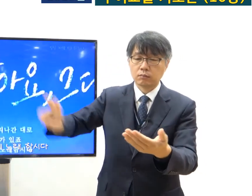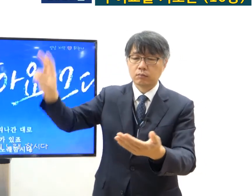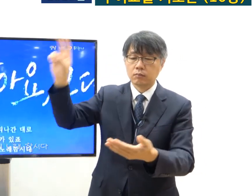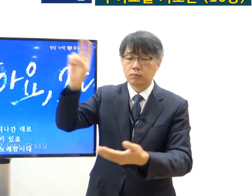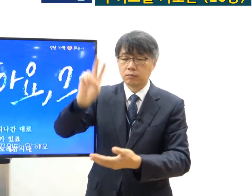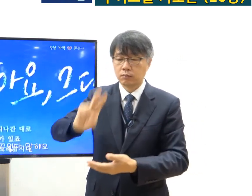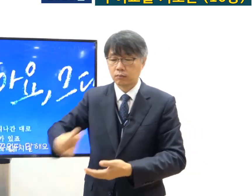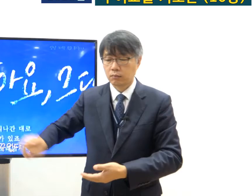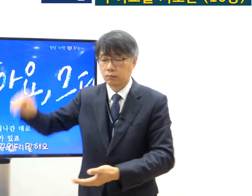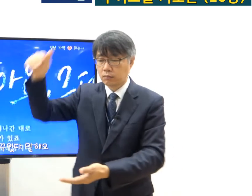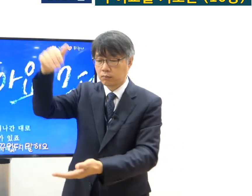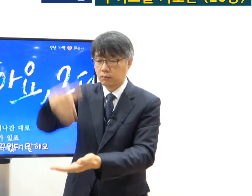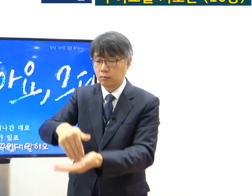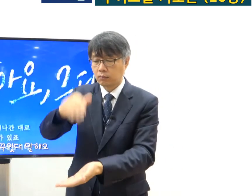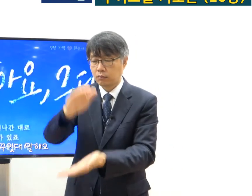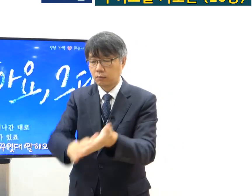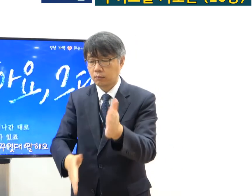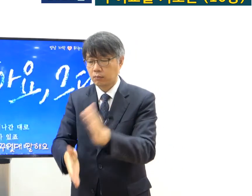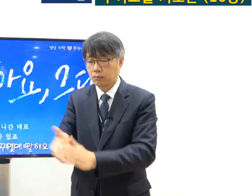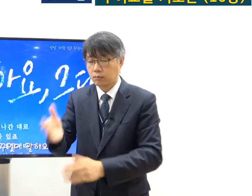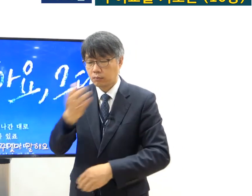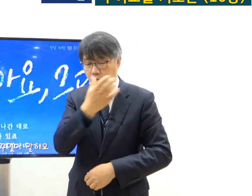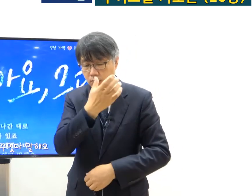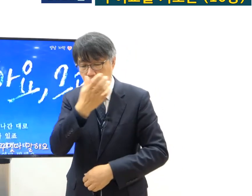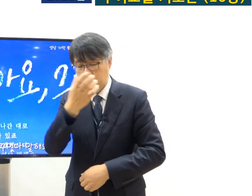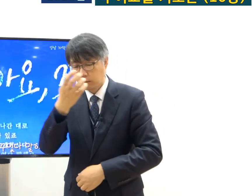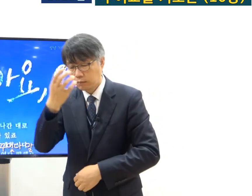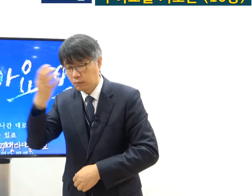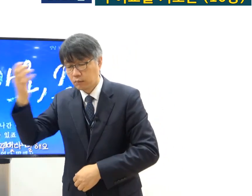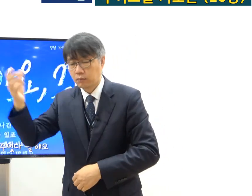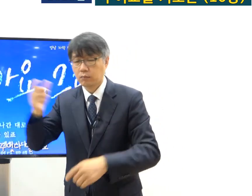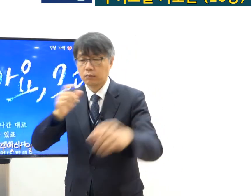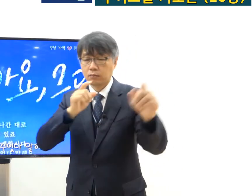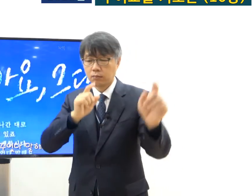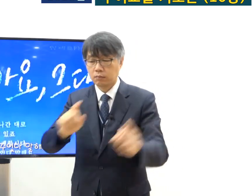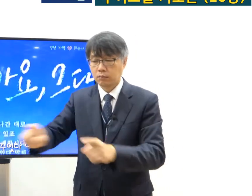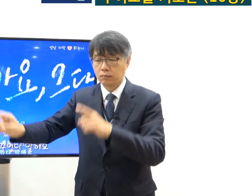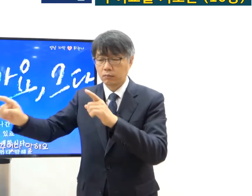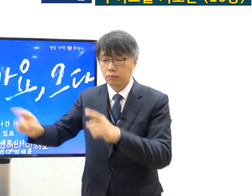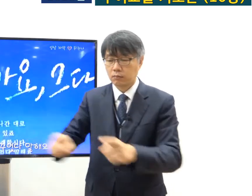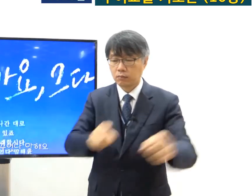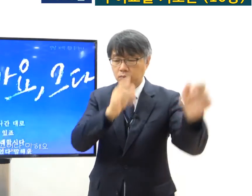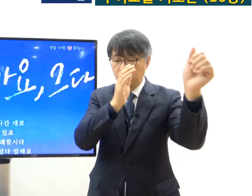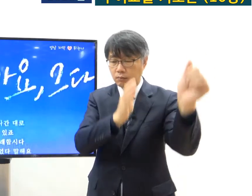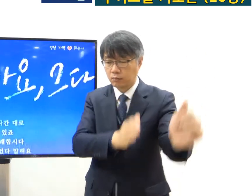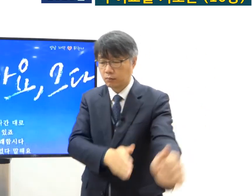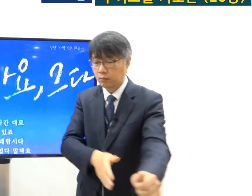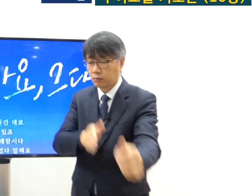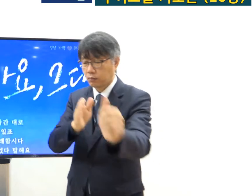노래합시다. 후회 없이 꿈을 꿨다 말해요.